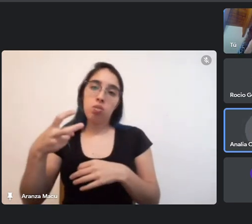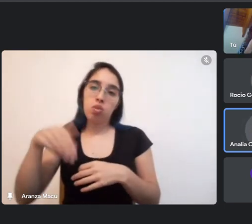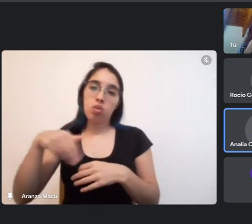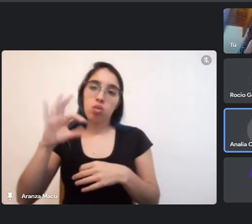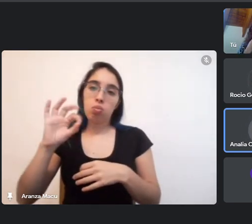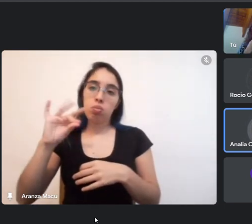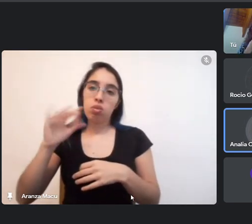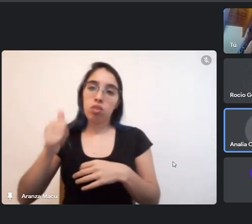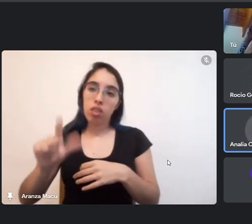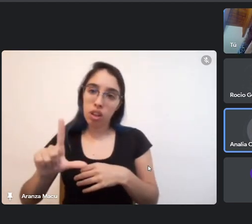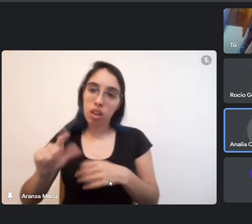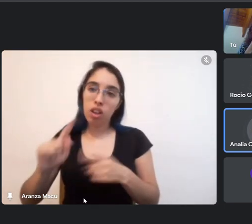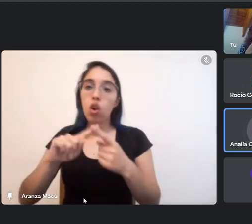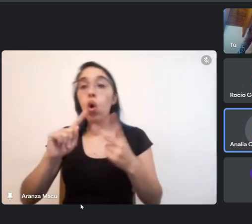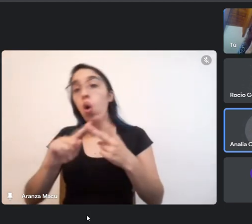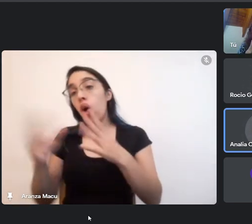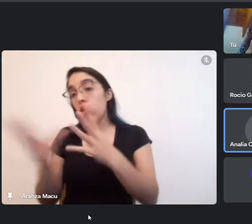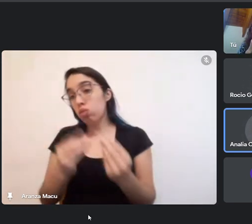Por ejemplo,